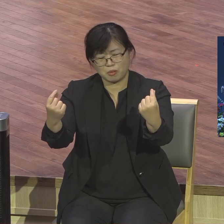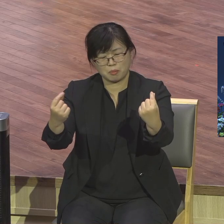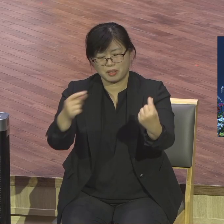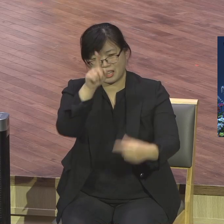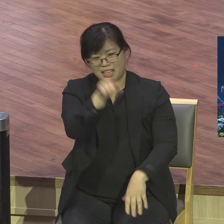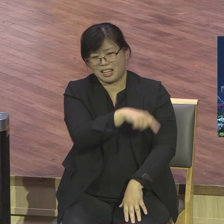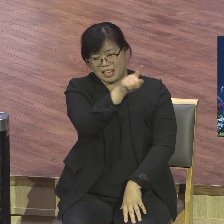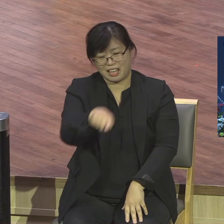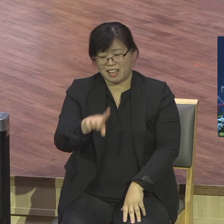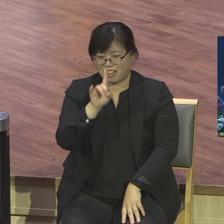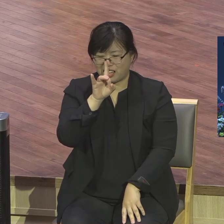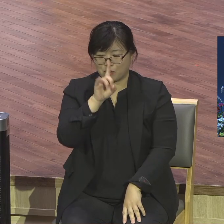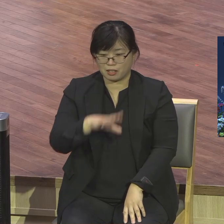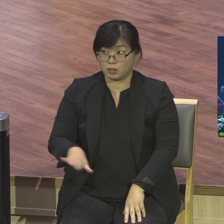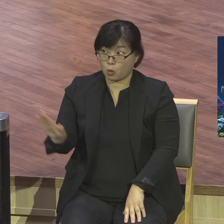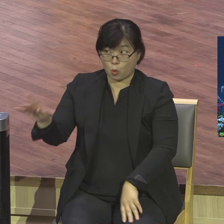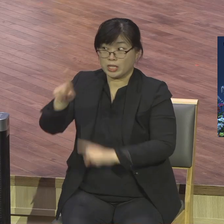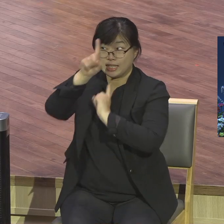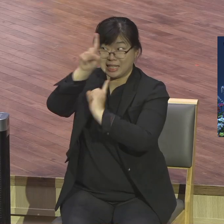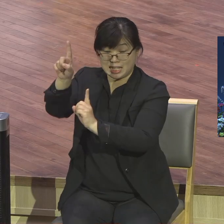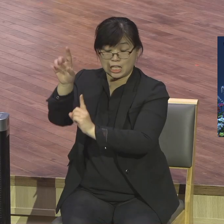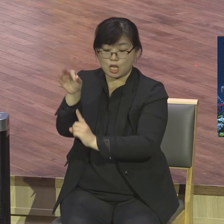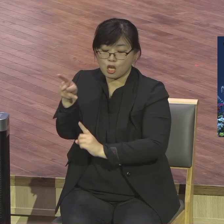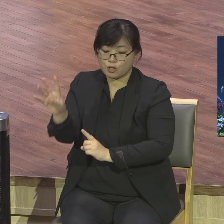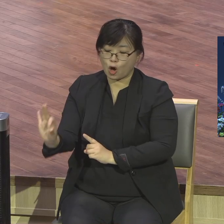섭시한테도 너무 감사하고